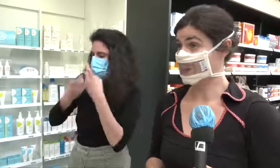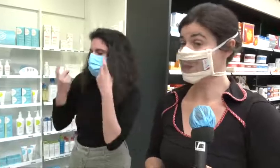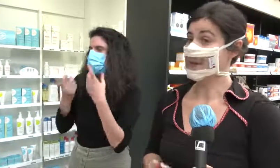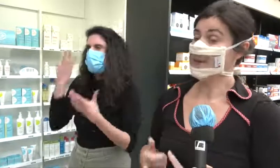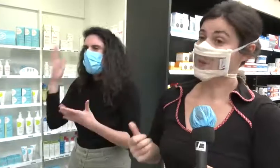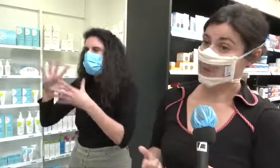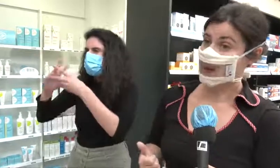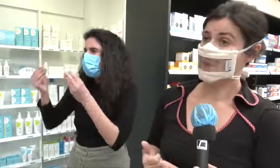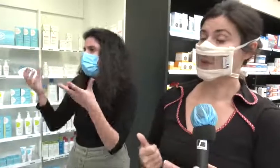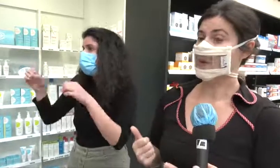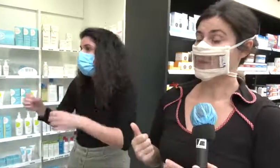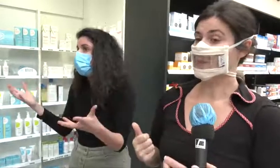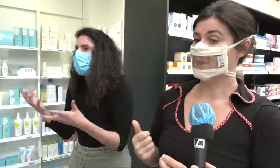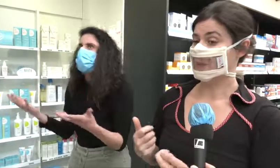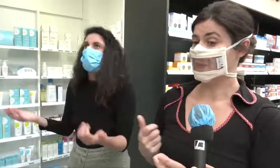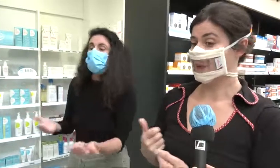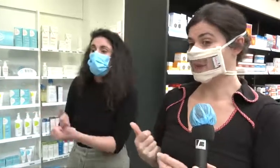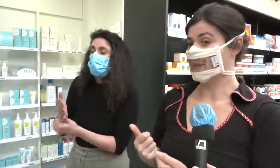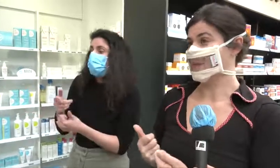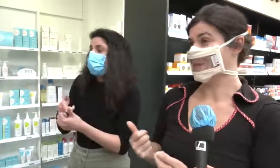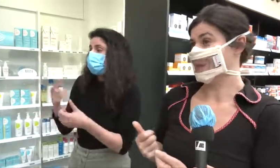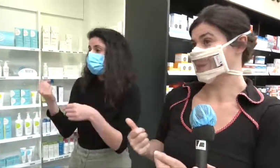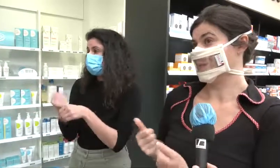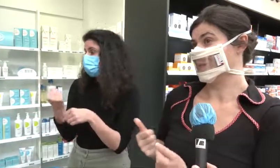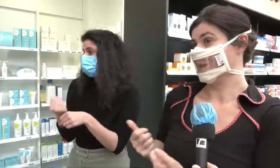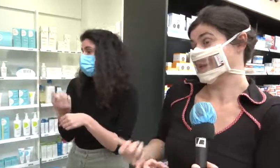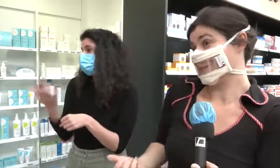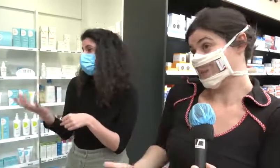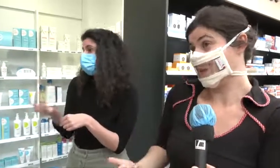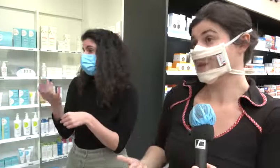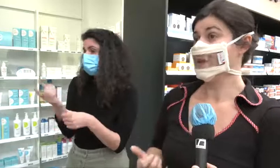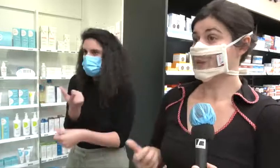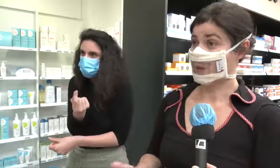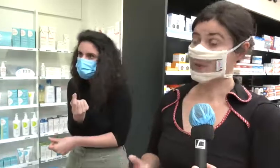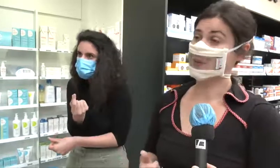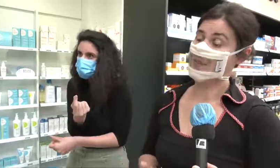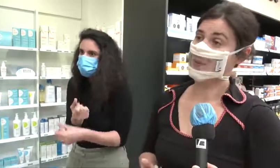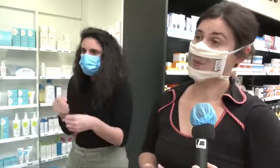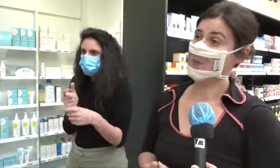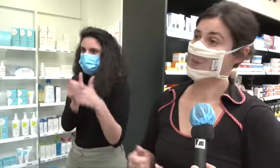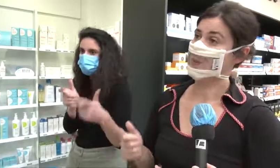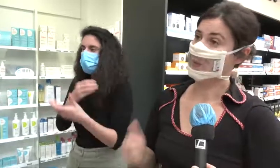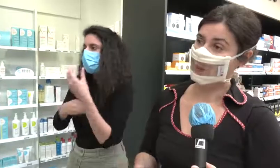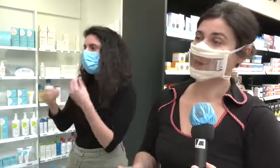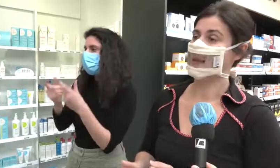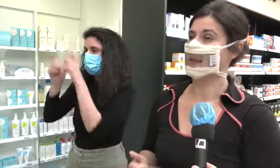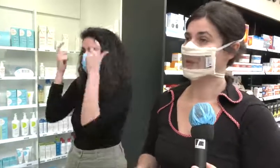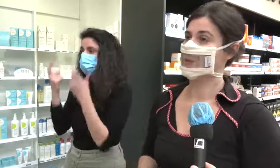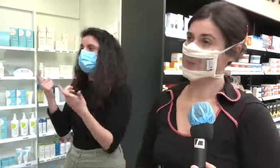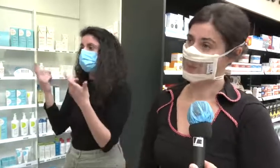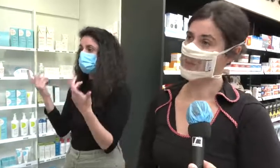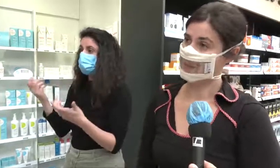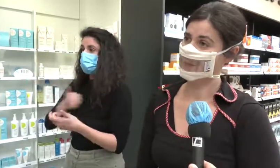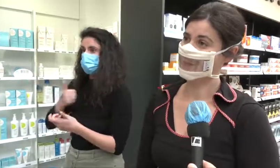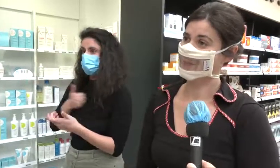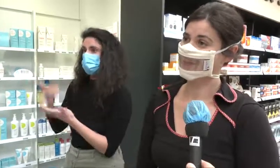de statuts, soit en travaillant, en s'associant, soit sur des statuts type entrepreneur salarié ou des